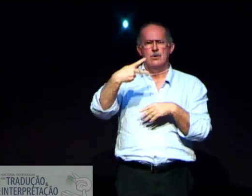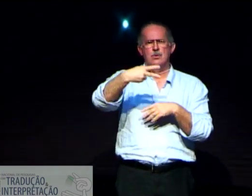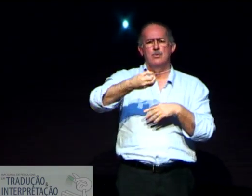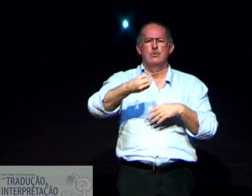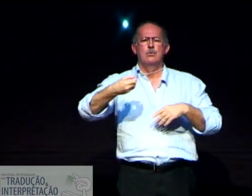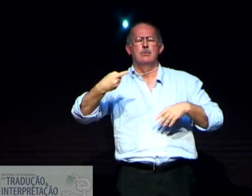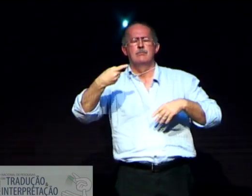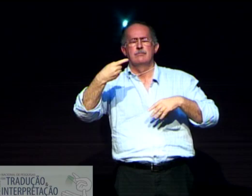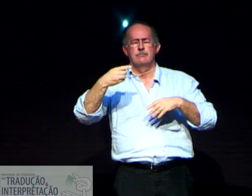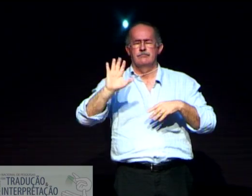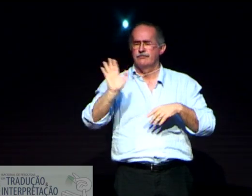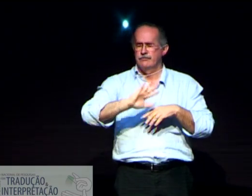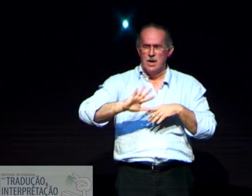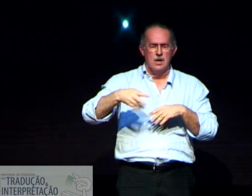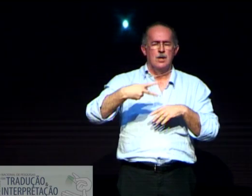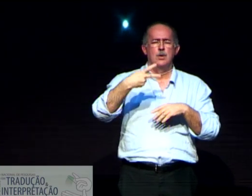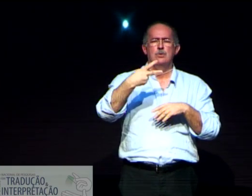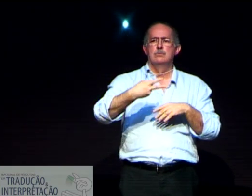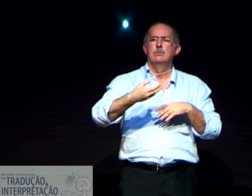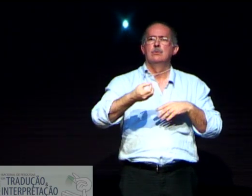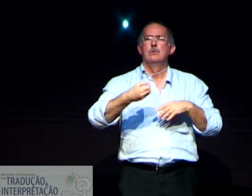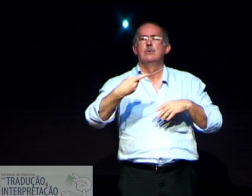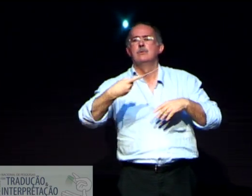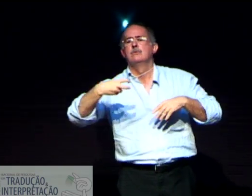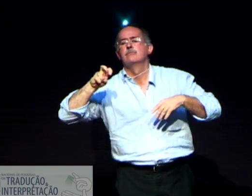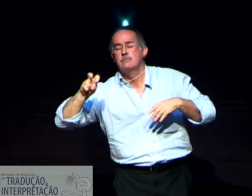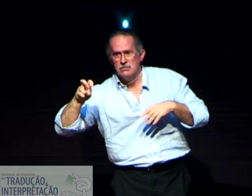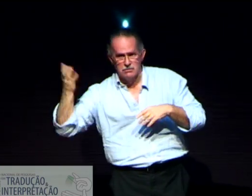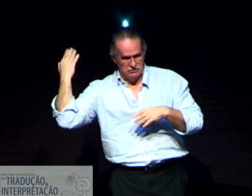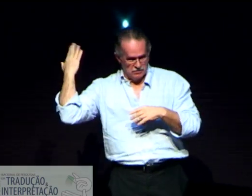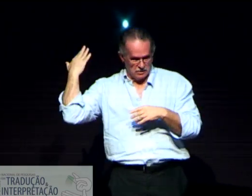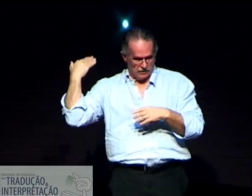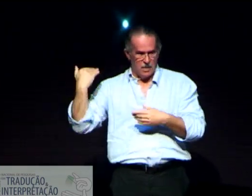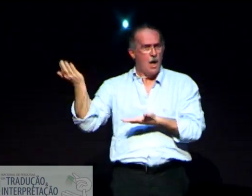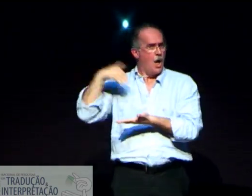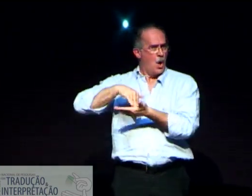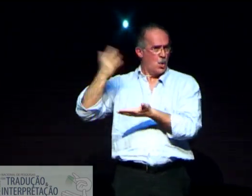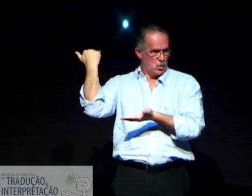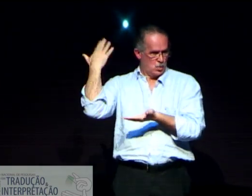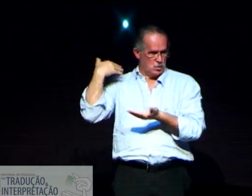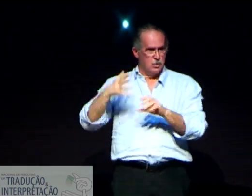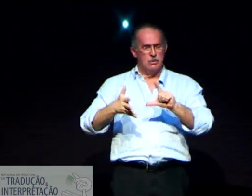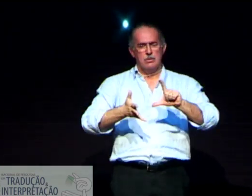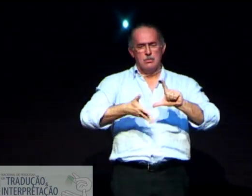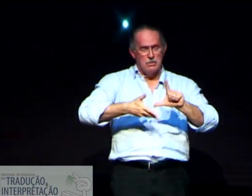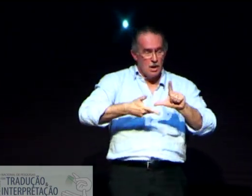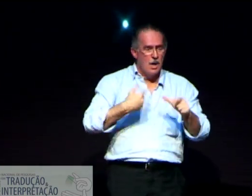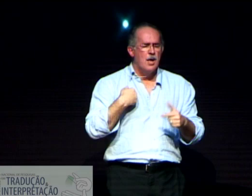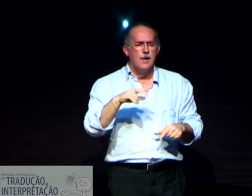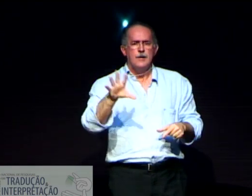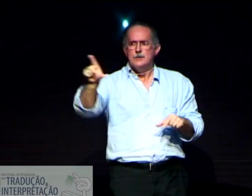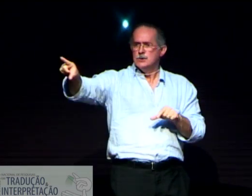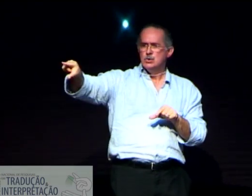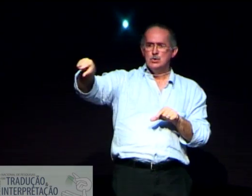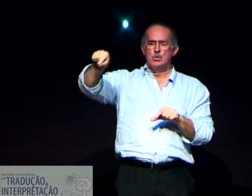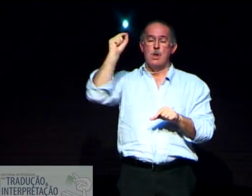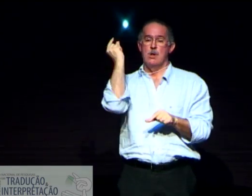do ProLibras da prova do ano de 2015, a última edição do